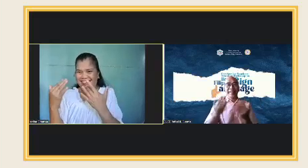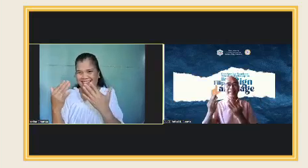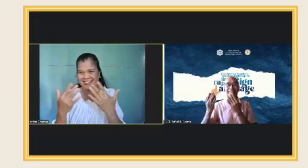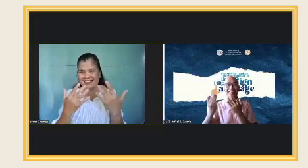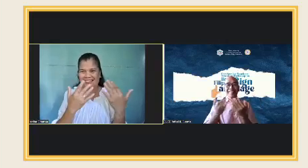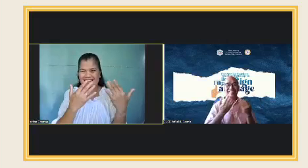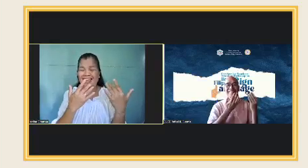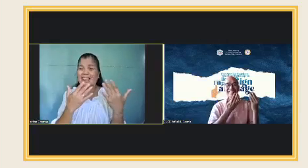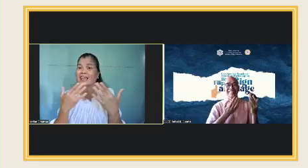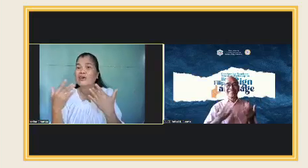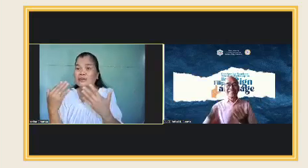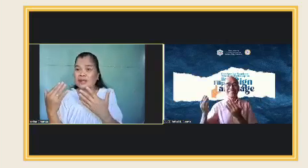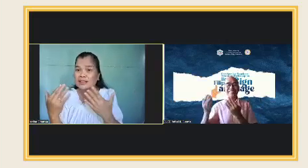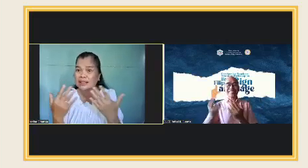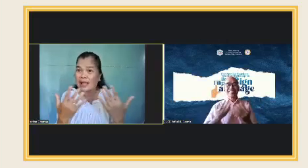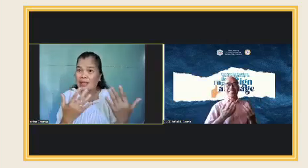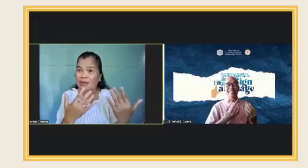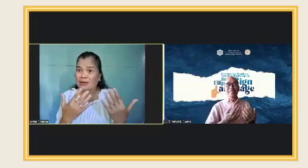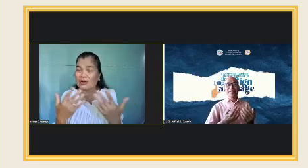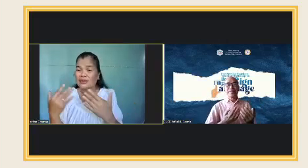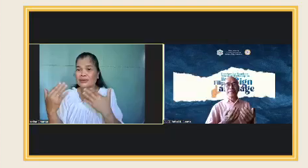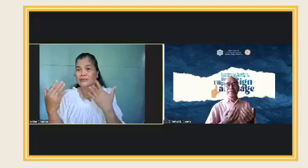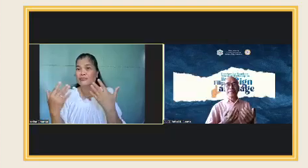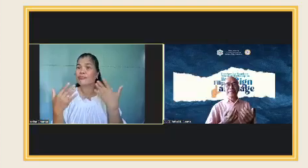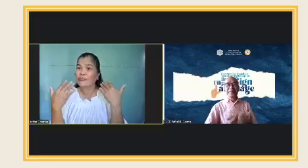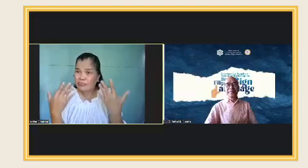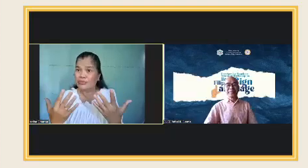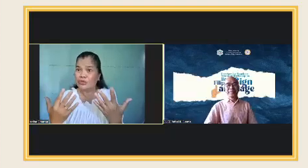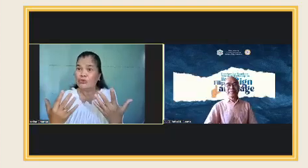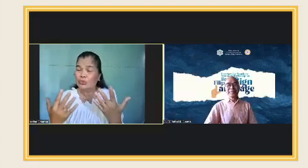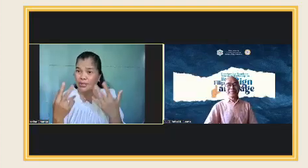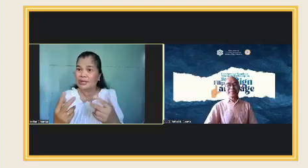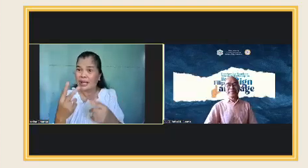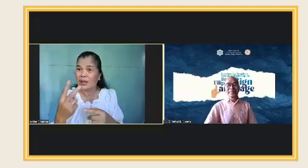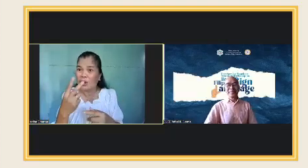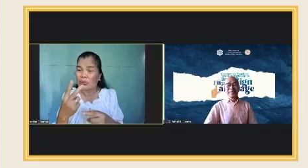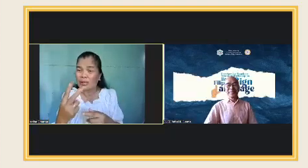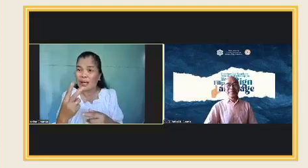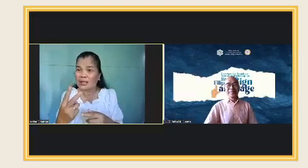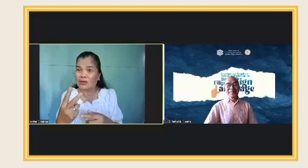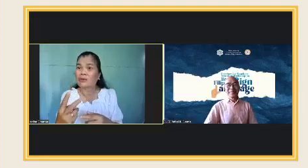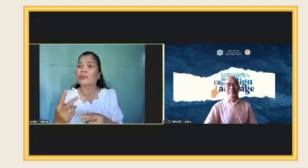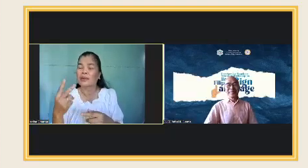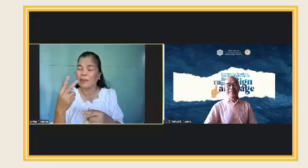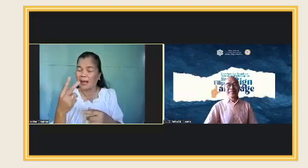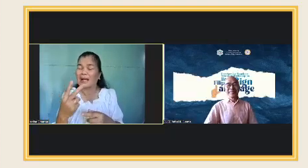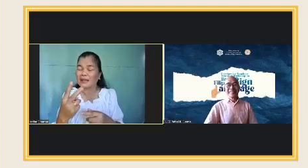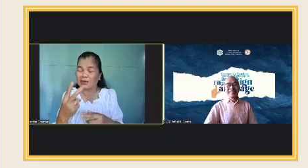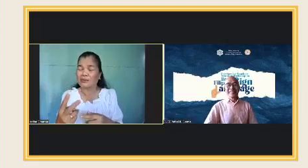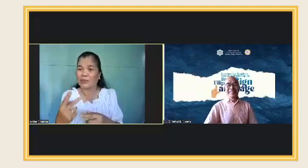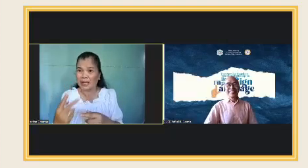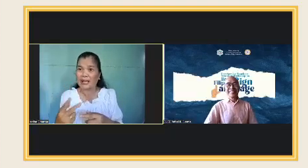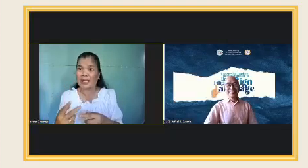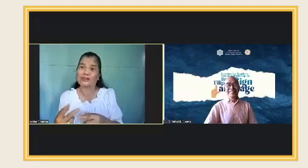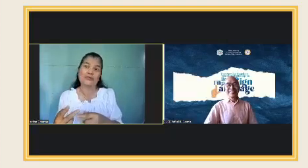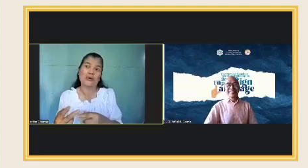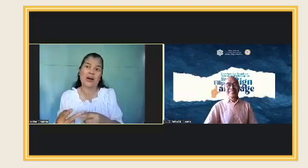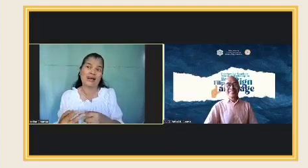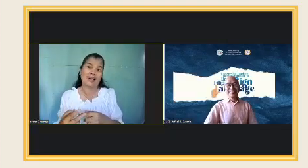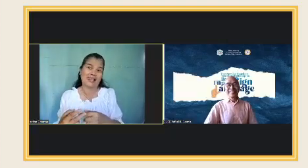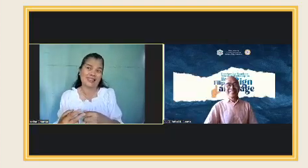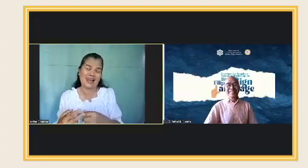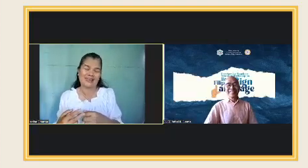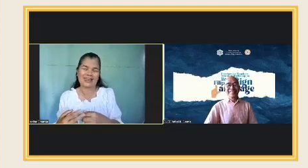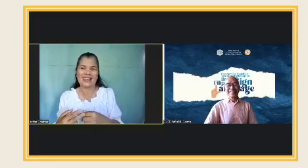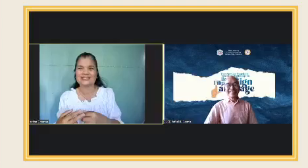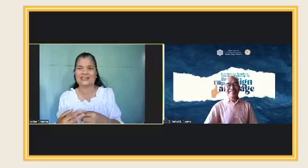birthday. Okay, ngayon kanta tayo. Yung word, dalawang word na lang yun, palang na yun, pwede ka nang gumawa